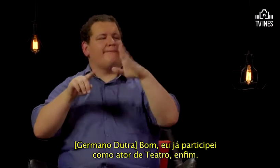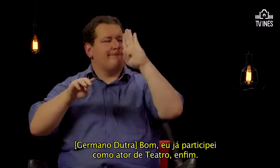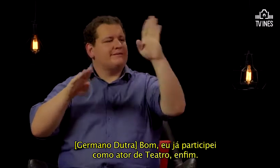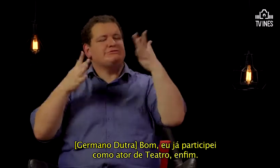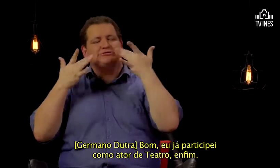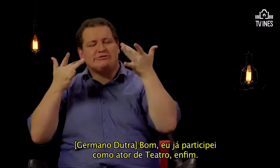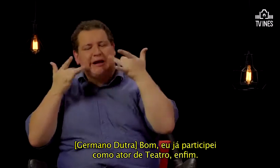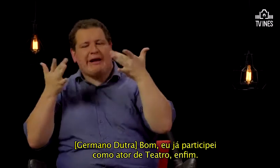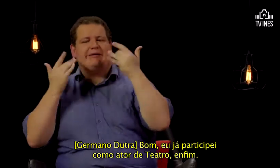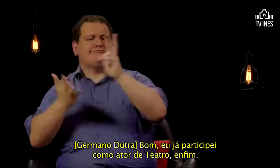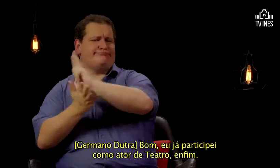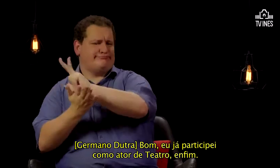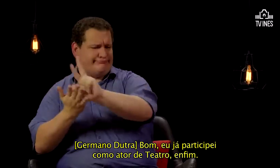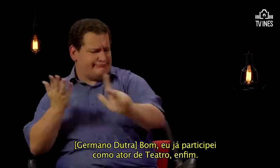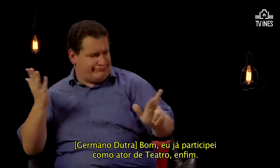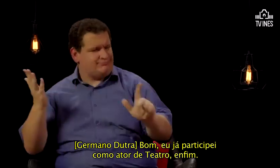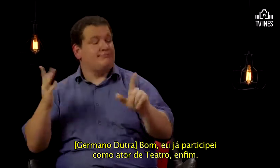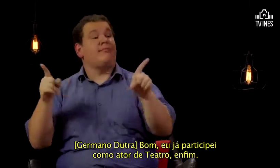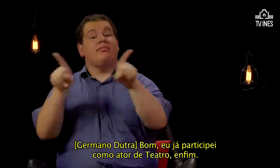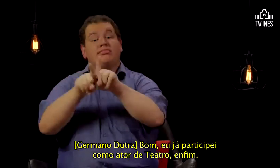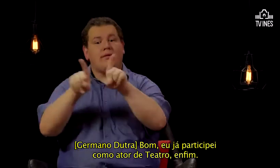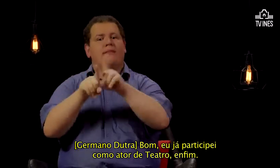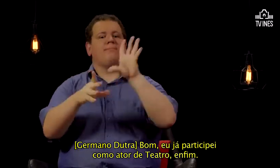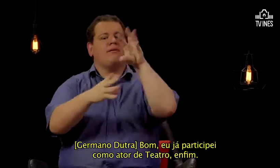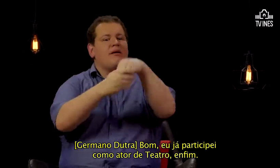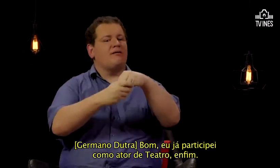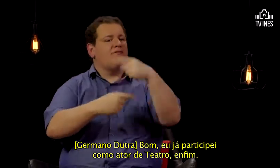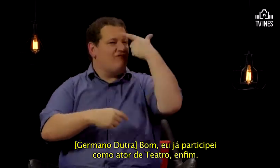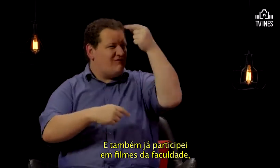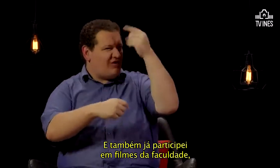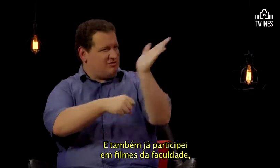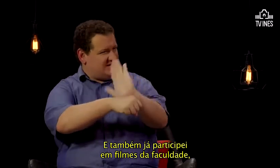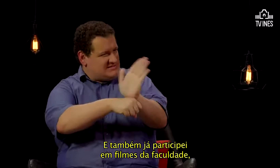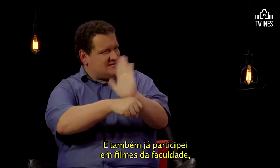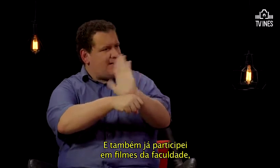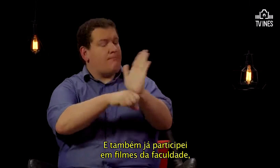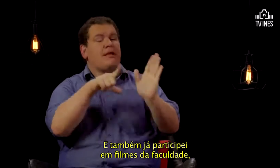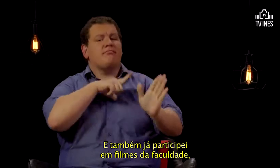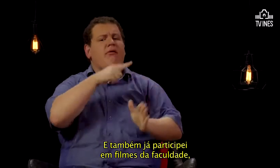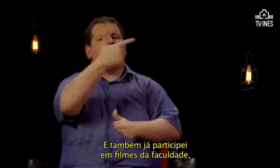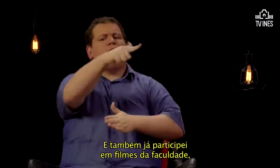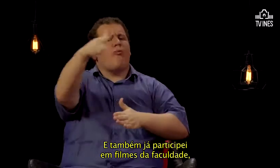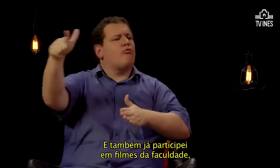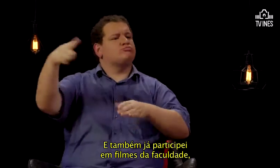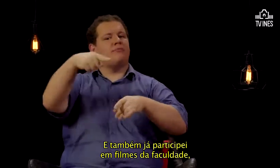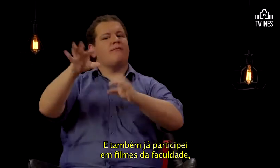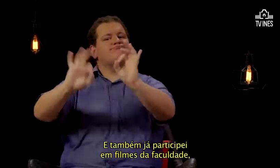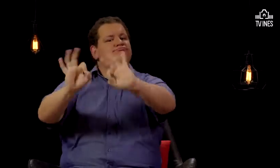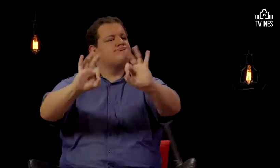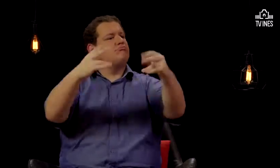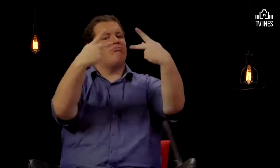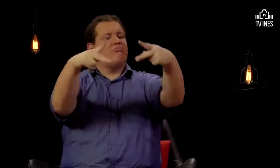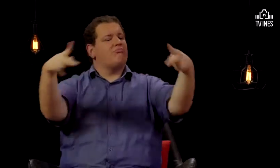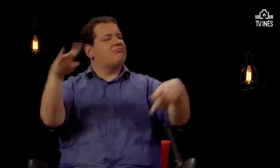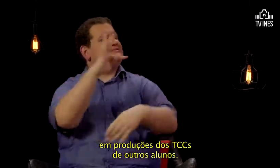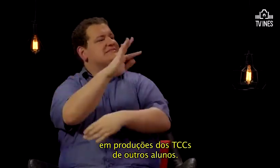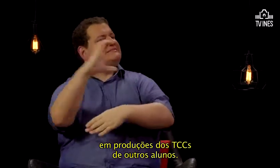ator de teatro, enfim. E também já participei em filmes da faculdade, em